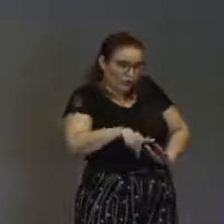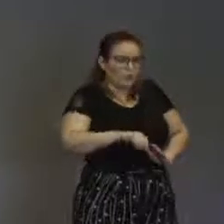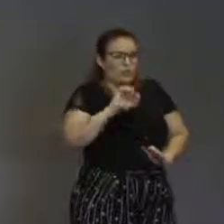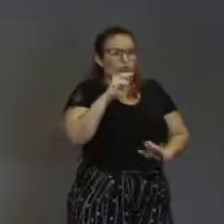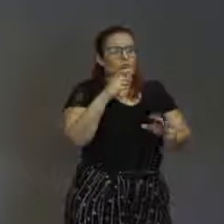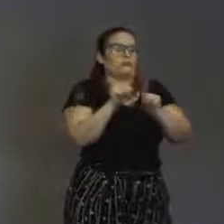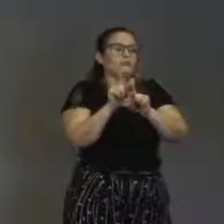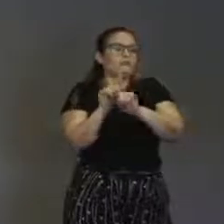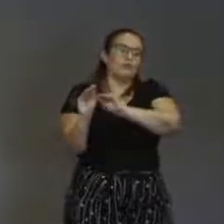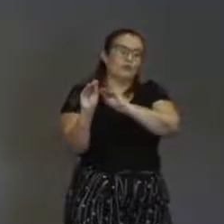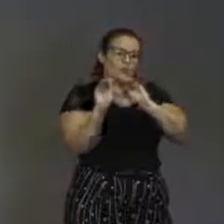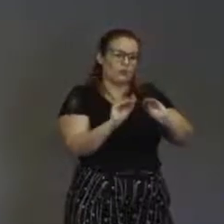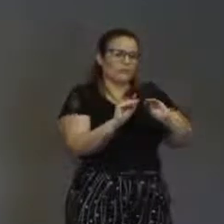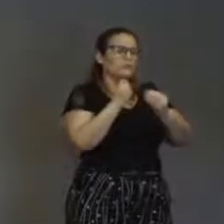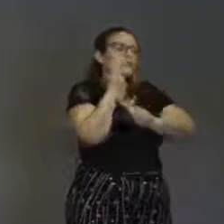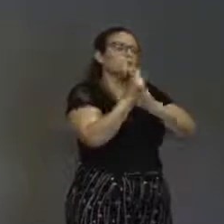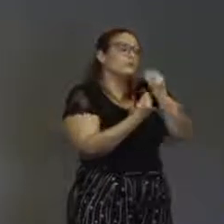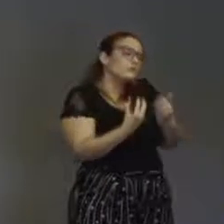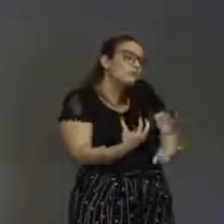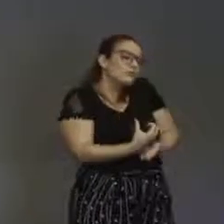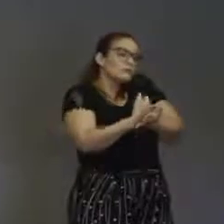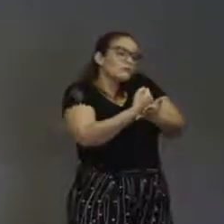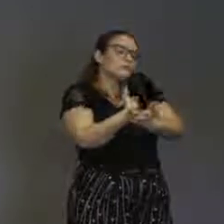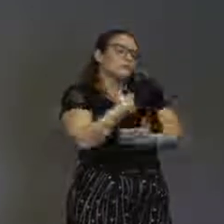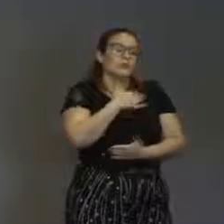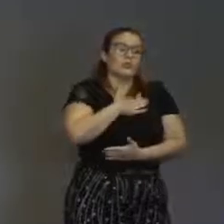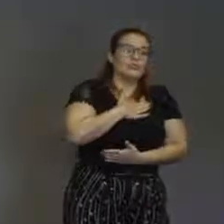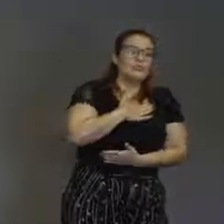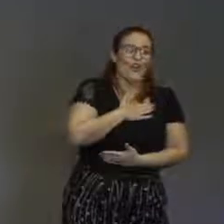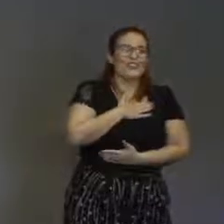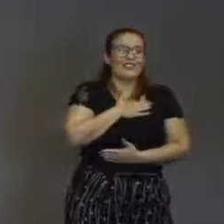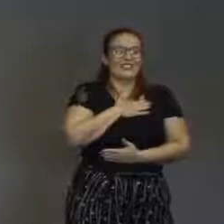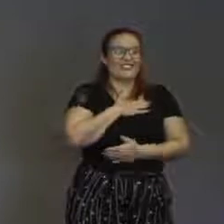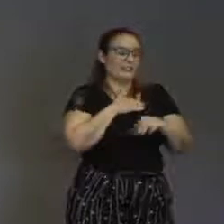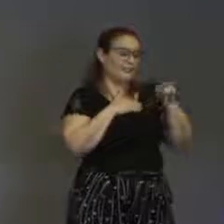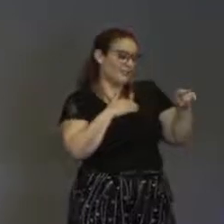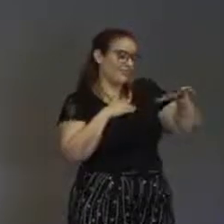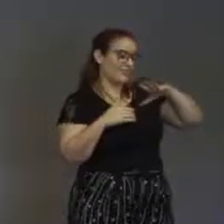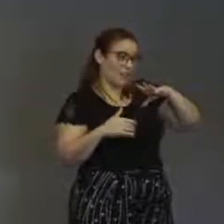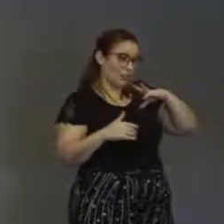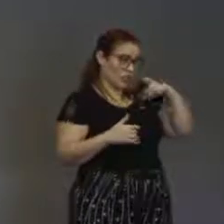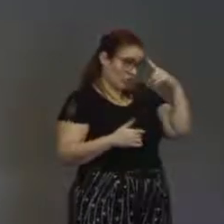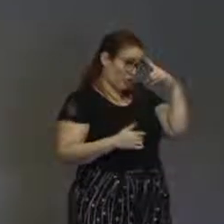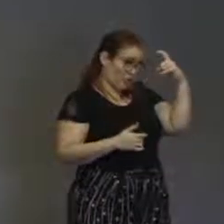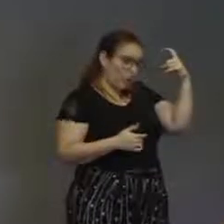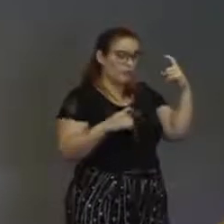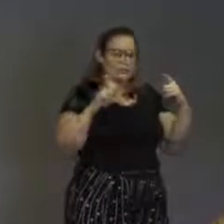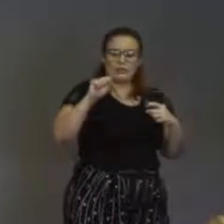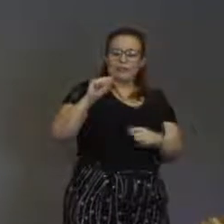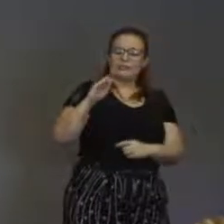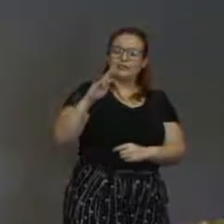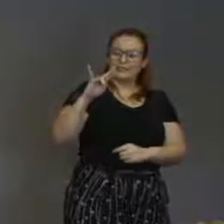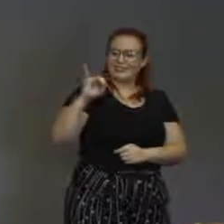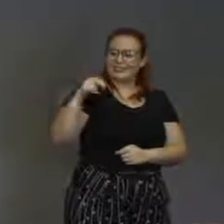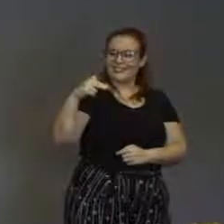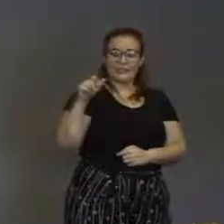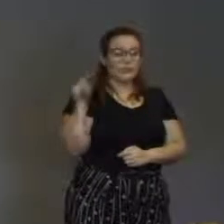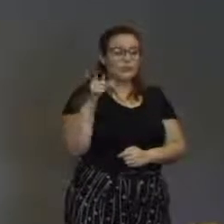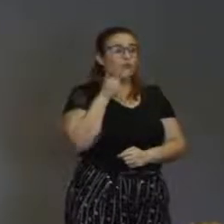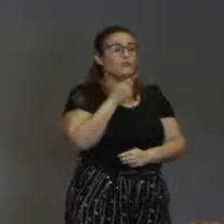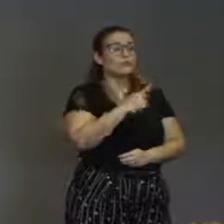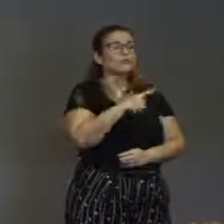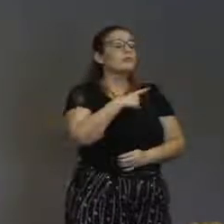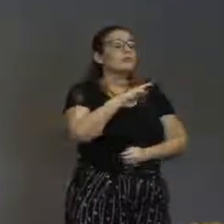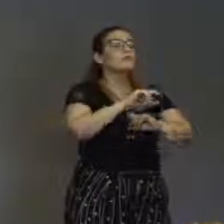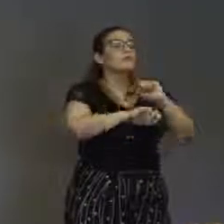resgatando isso? Eu gosto muito da lógica de cidades criativas, porque, como a Sabrina bem trazia, a gente tem uma questão